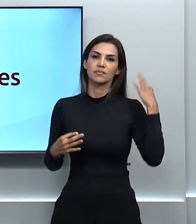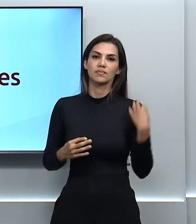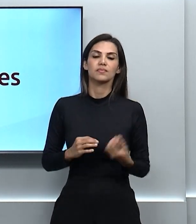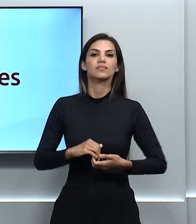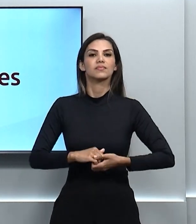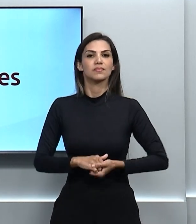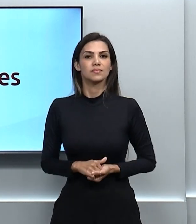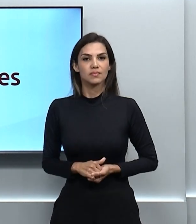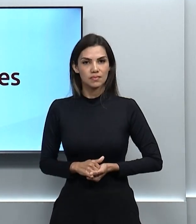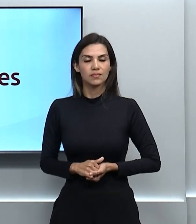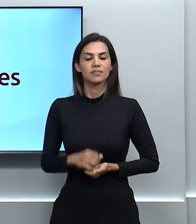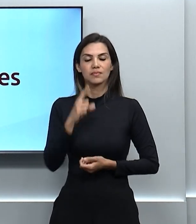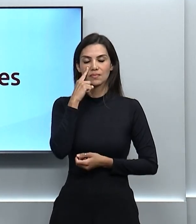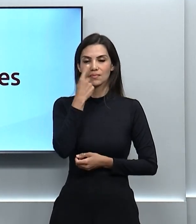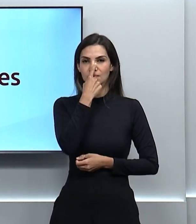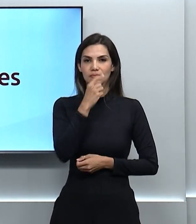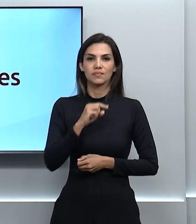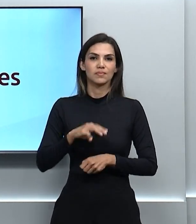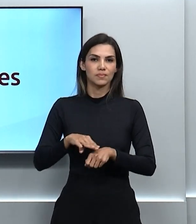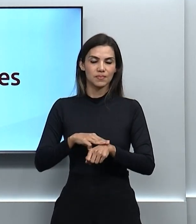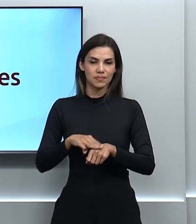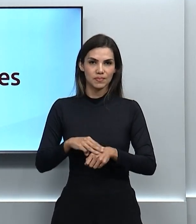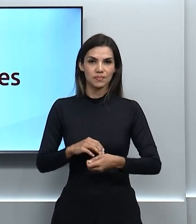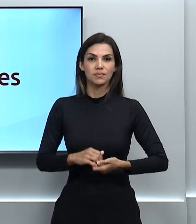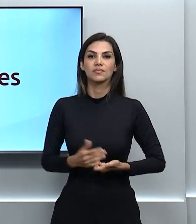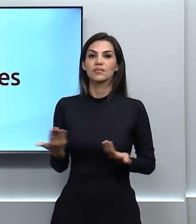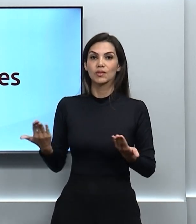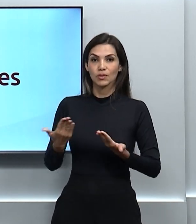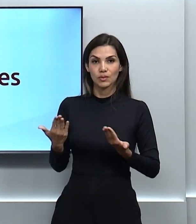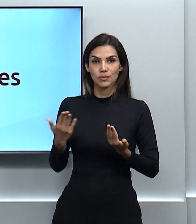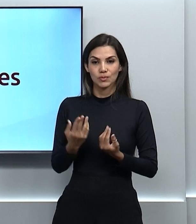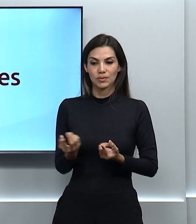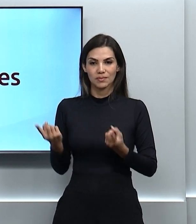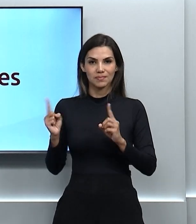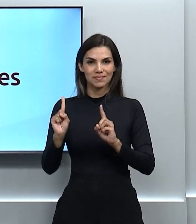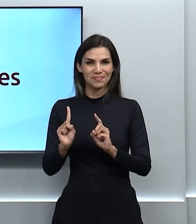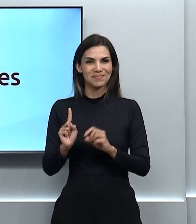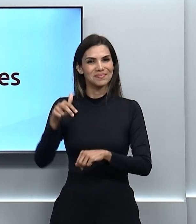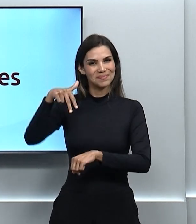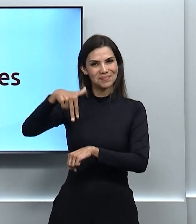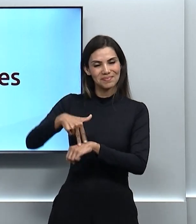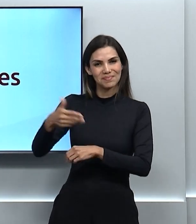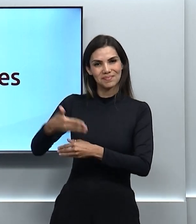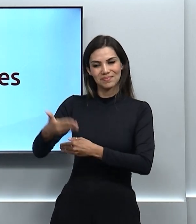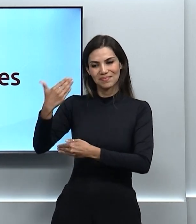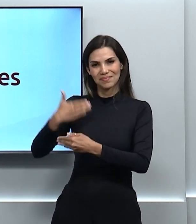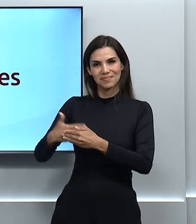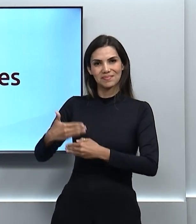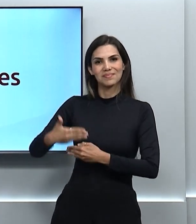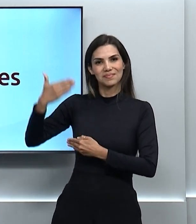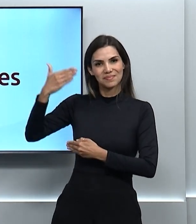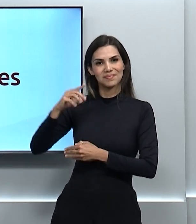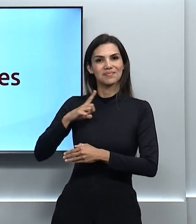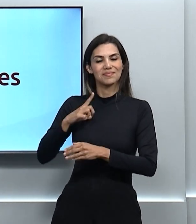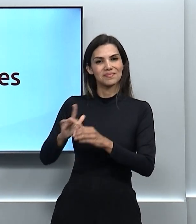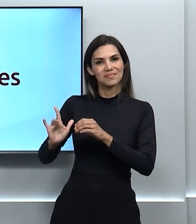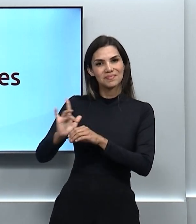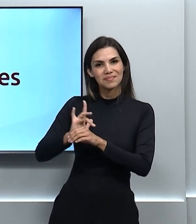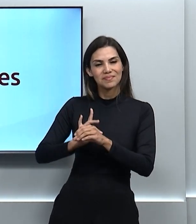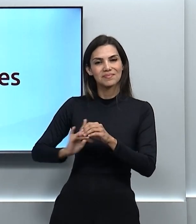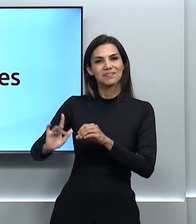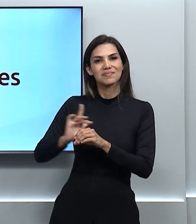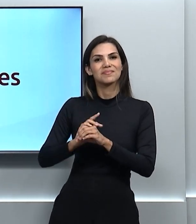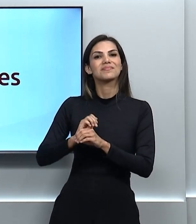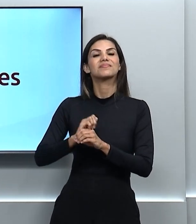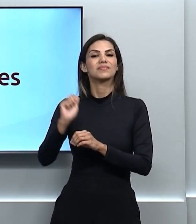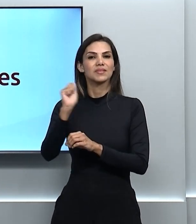abaixo dos ombros e olhos castanhos. Nós duas estamos de pé e atrás está o cenário do Conexões, em tom de azul claro, cinza